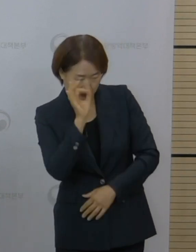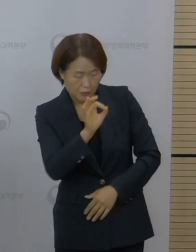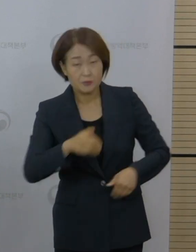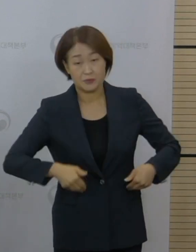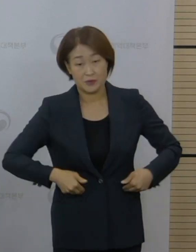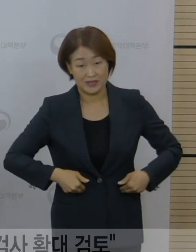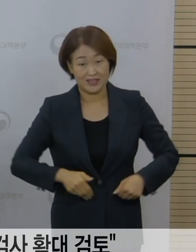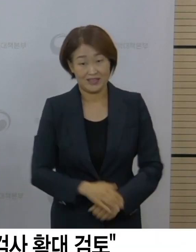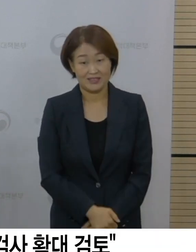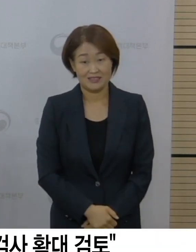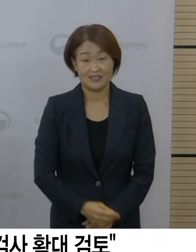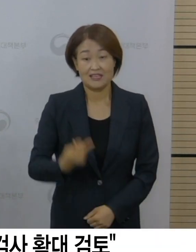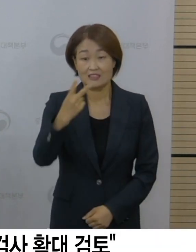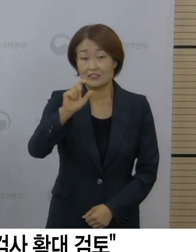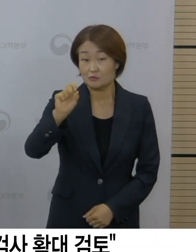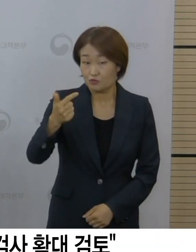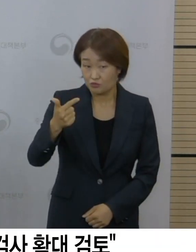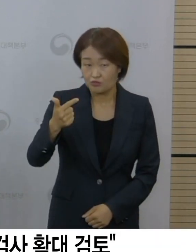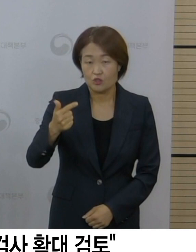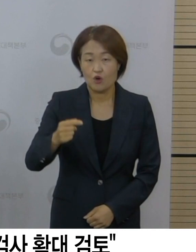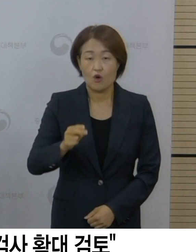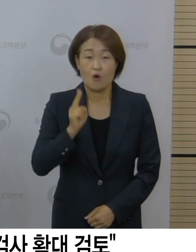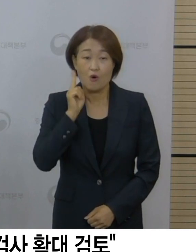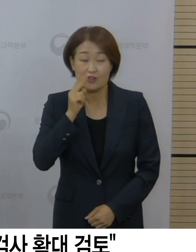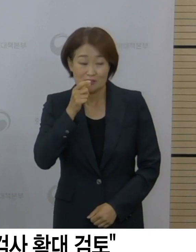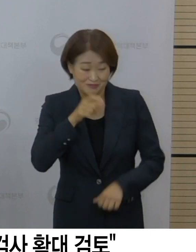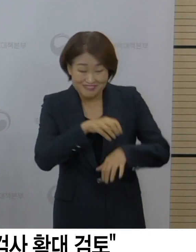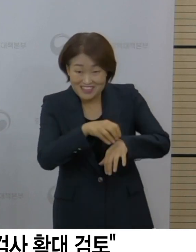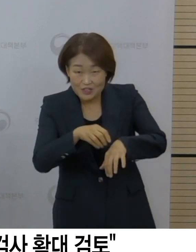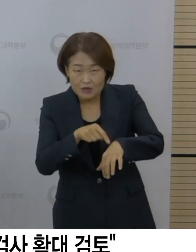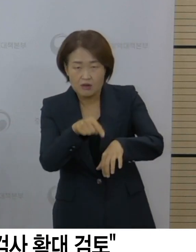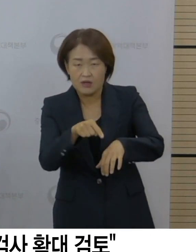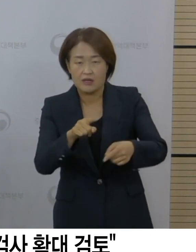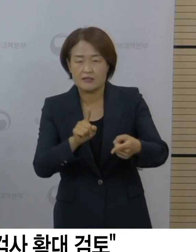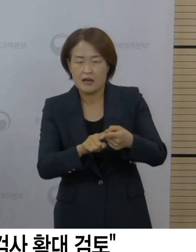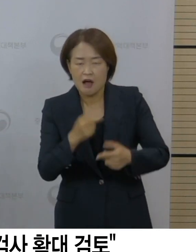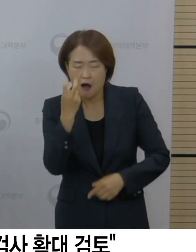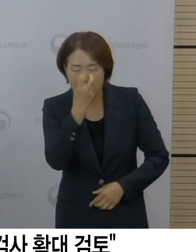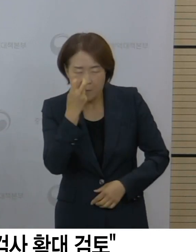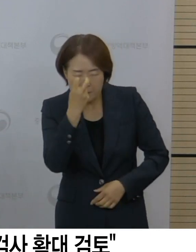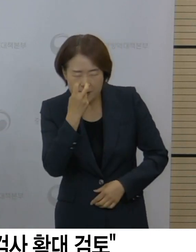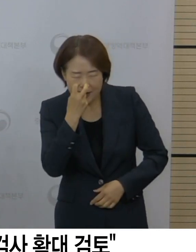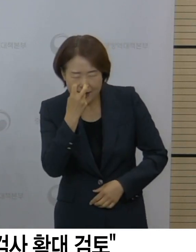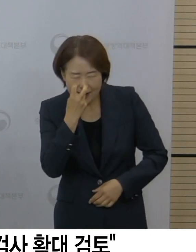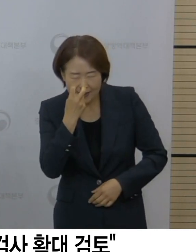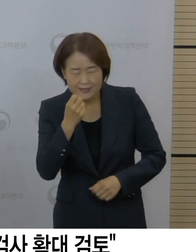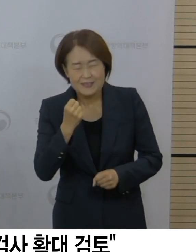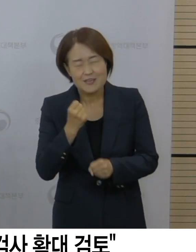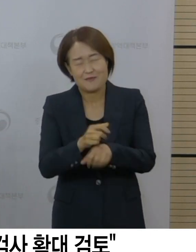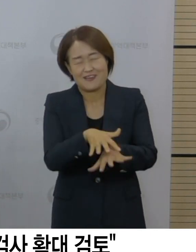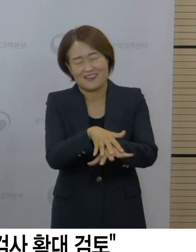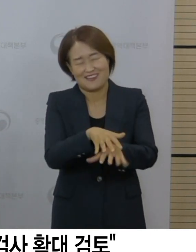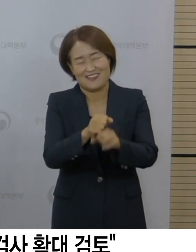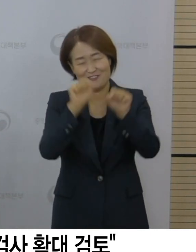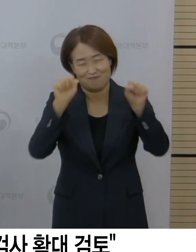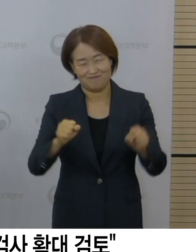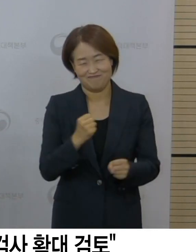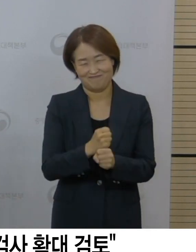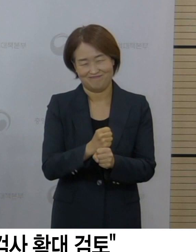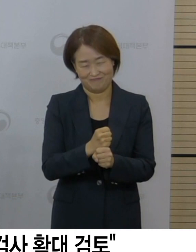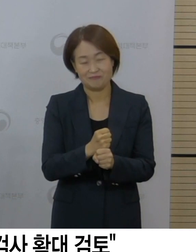질병관리청은 2016년에 원숭이 두창에 대한 검사 체계를 이미 구축하였으며 국내 발생에